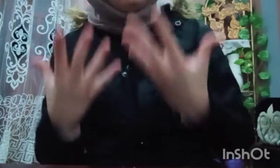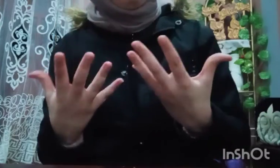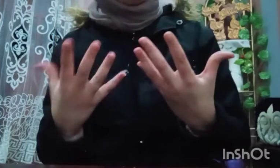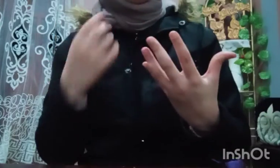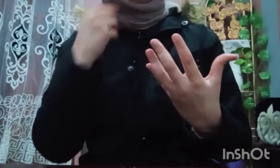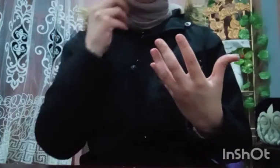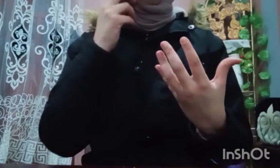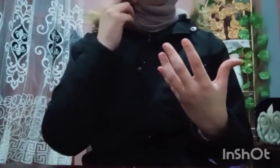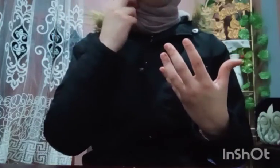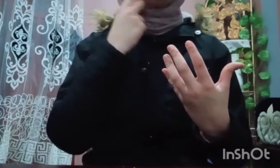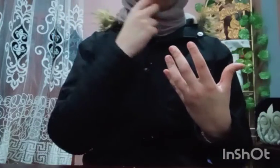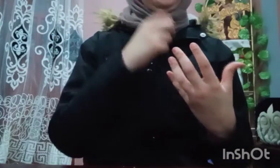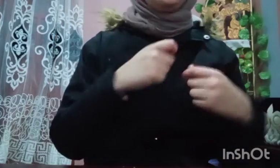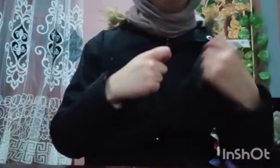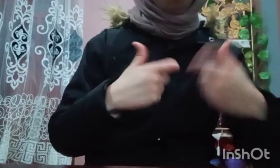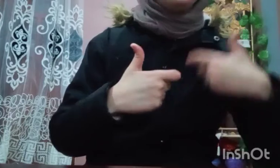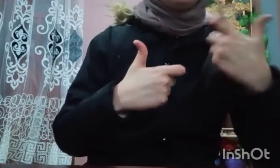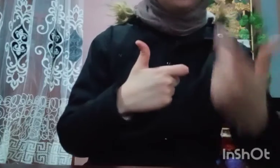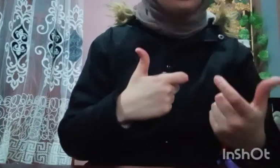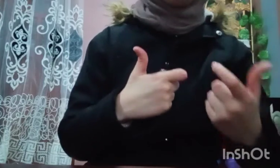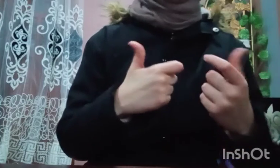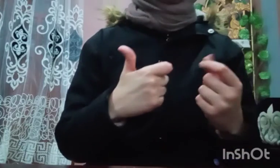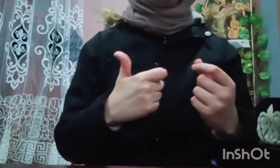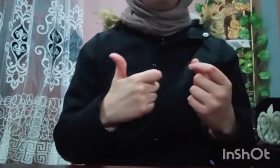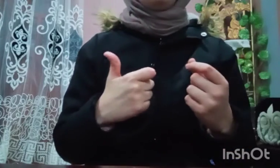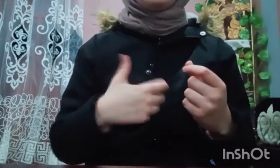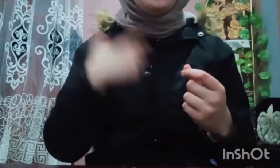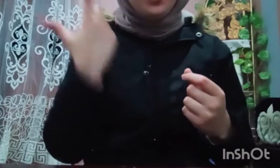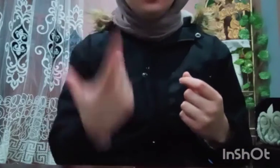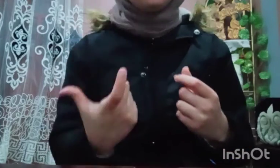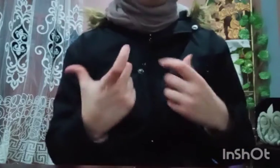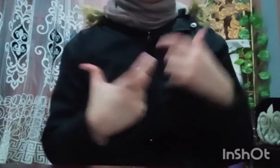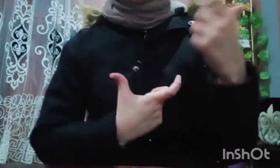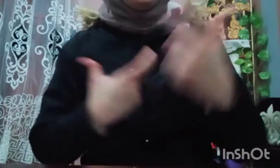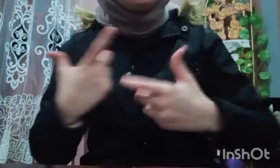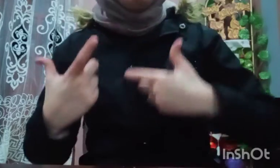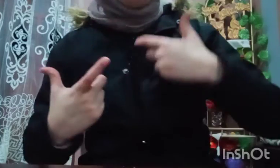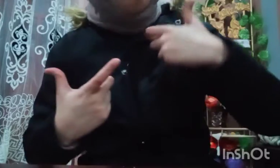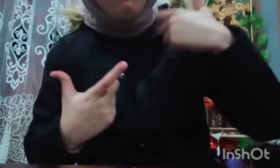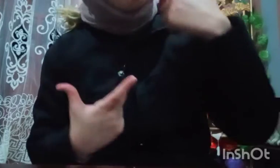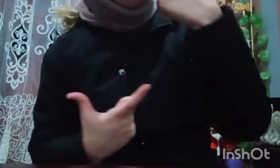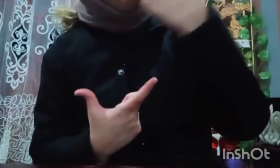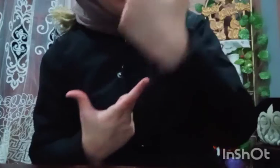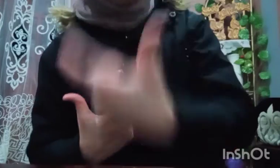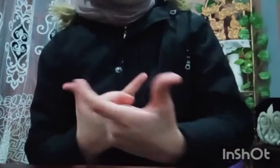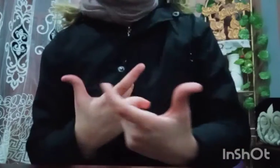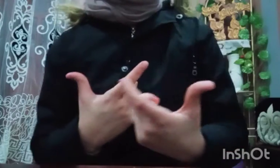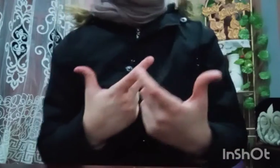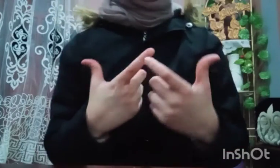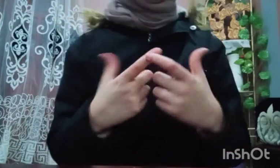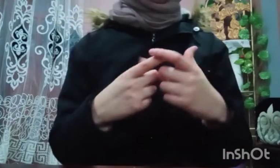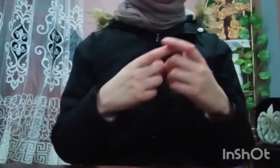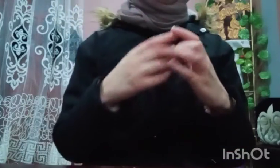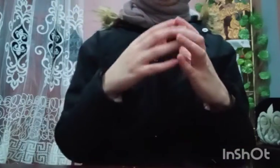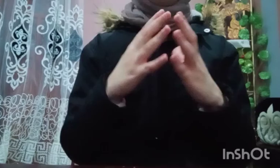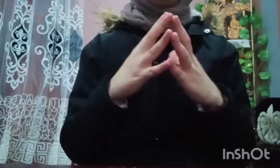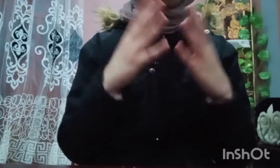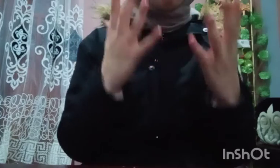اكثر فما تقدر يعني تمد اكثر قناتك فتحكم اكثر فيها يعني فرست